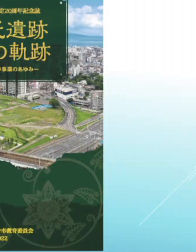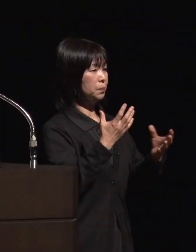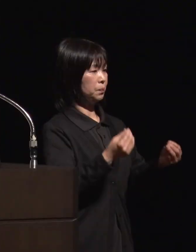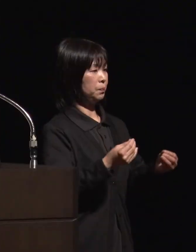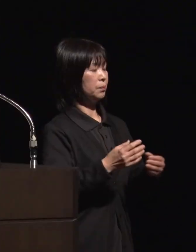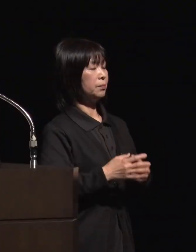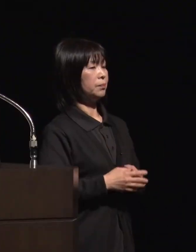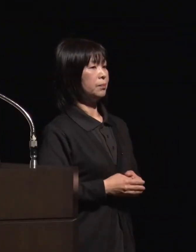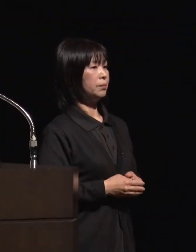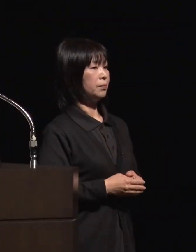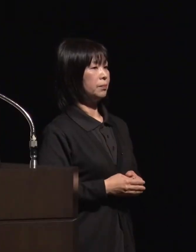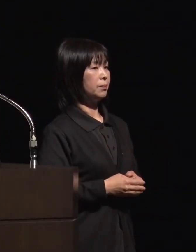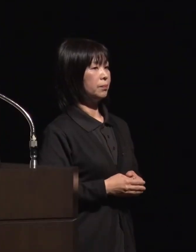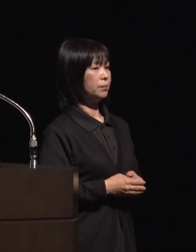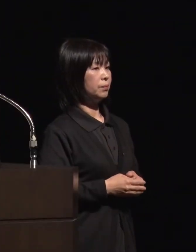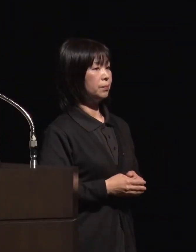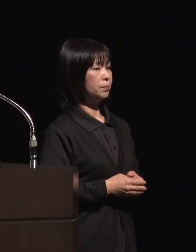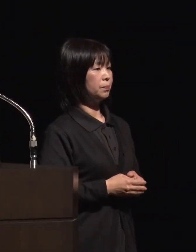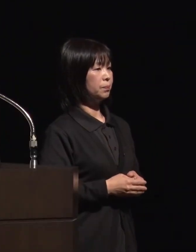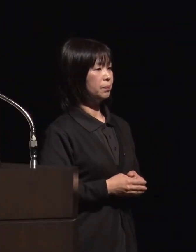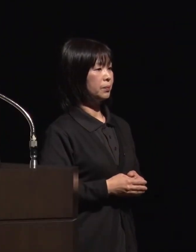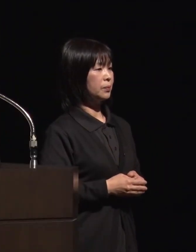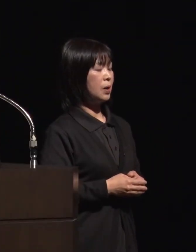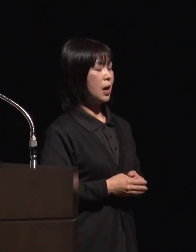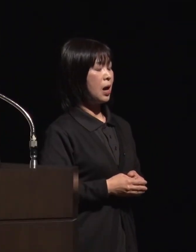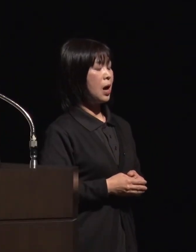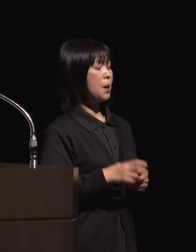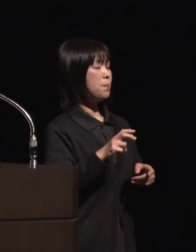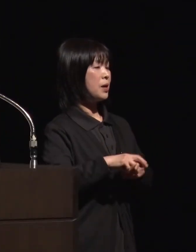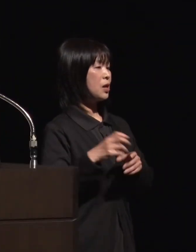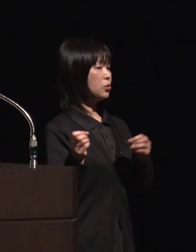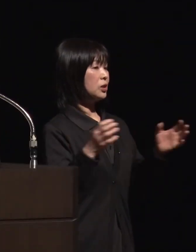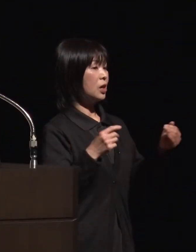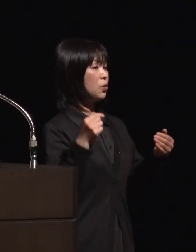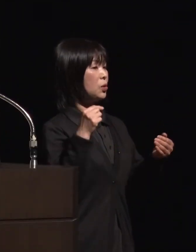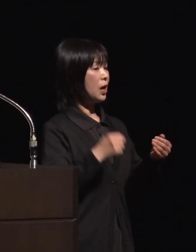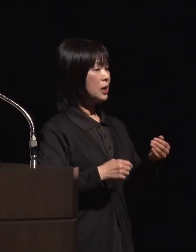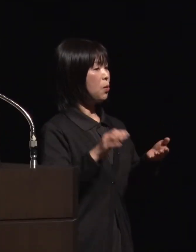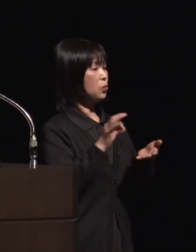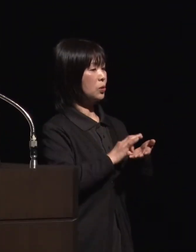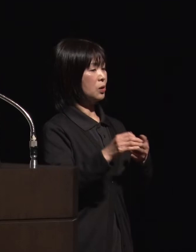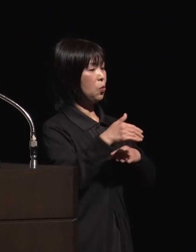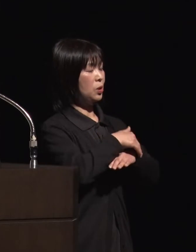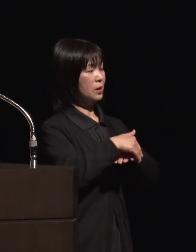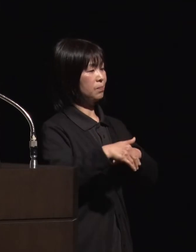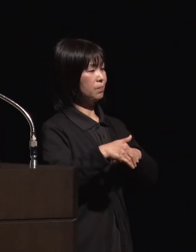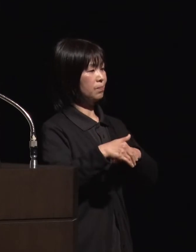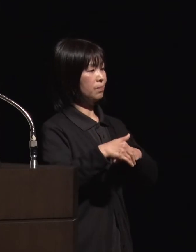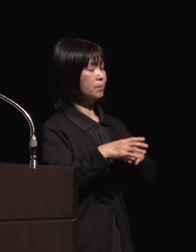。後ほどパネルディスカッションの中でも使用する予定です。